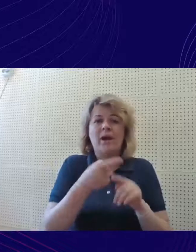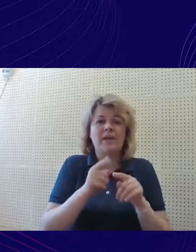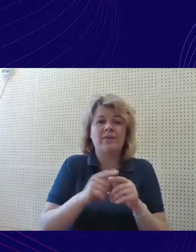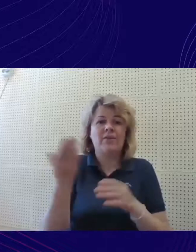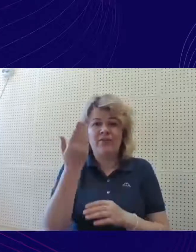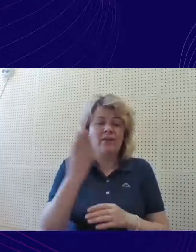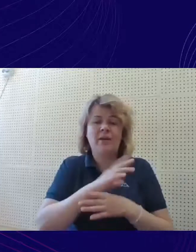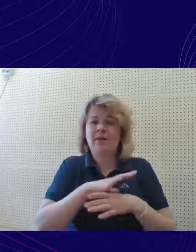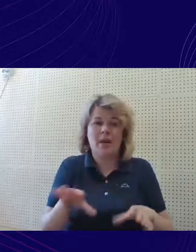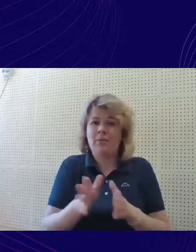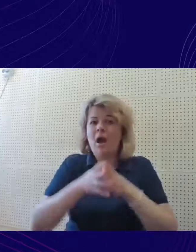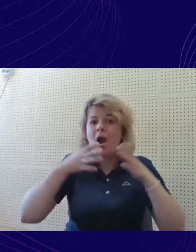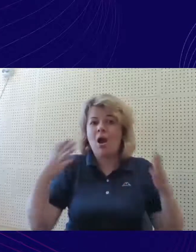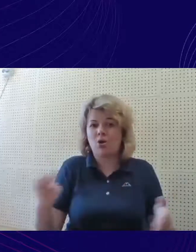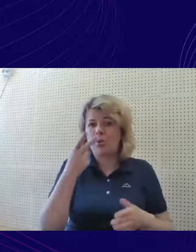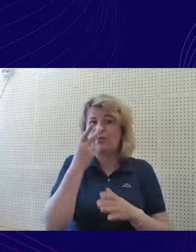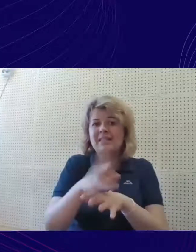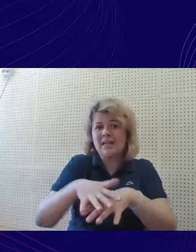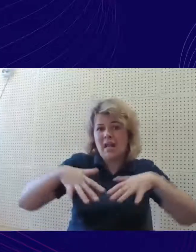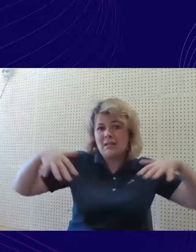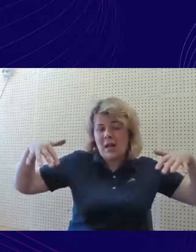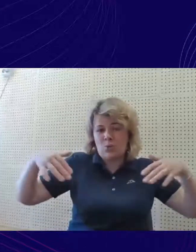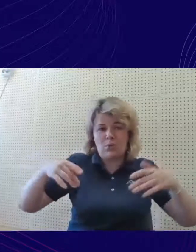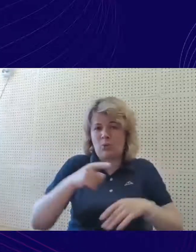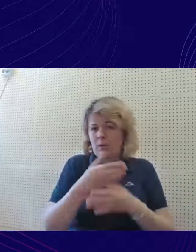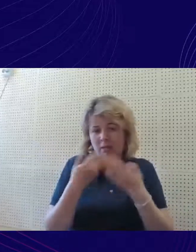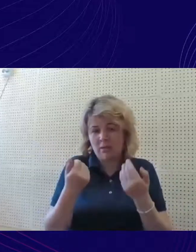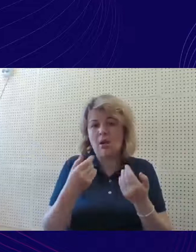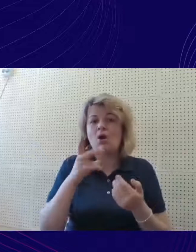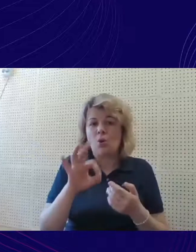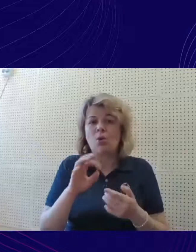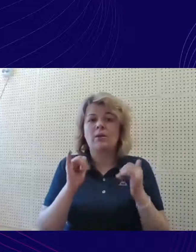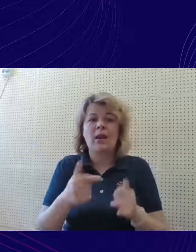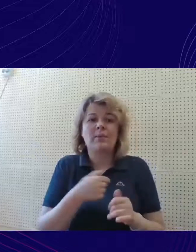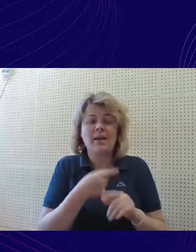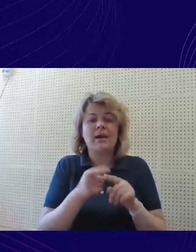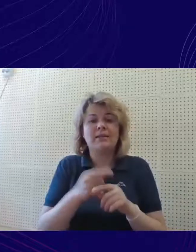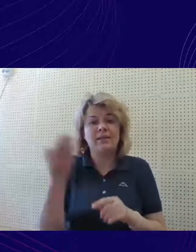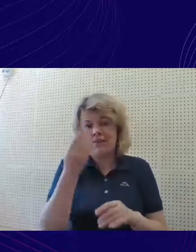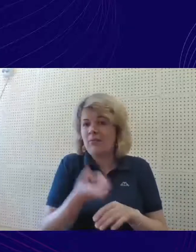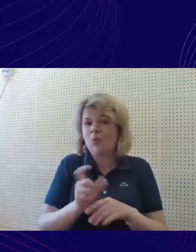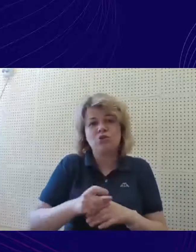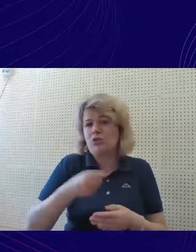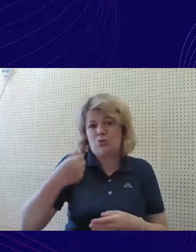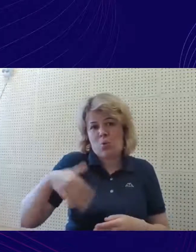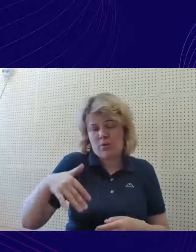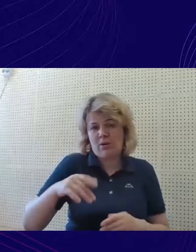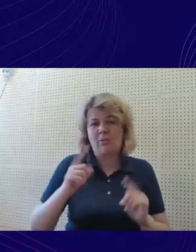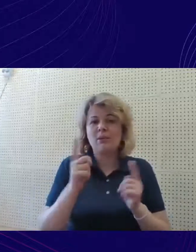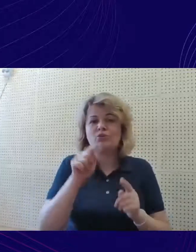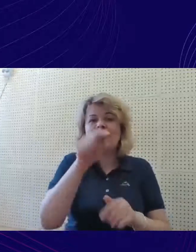он дорог больше всех остальных, потому что в каждой ситуации, которая раскрывается в этом фильме, я